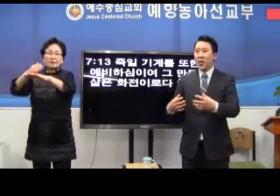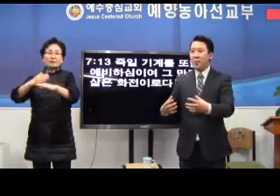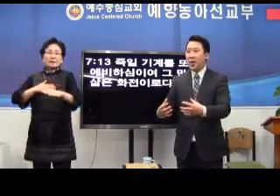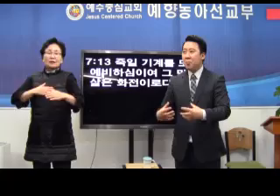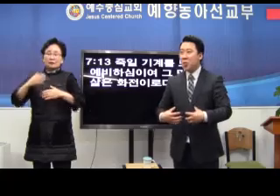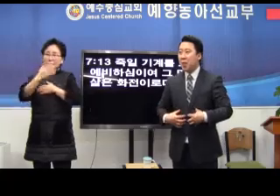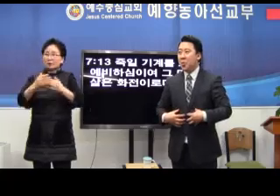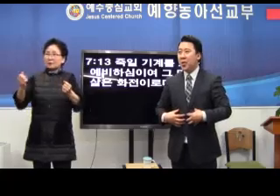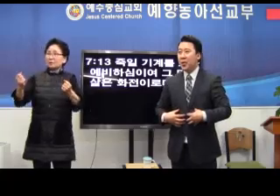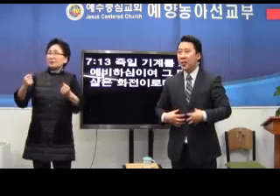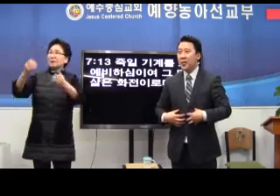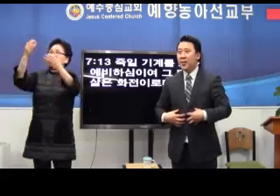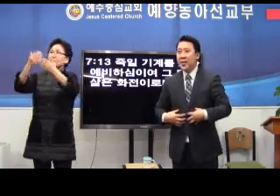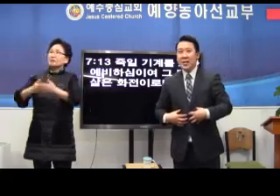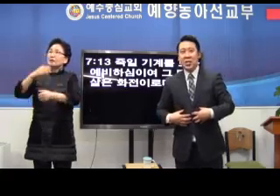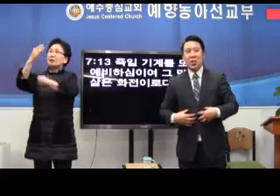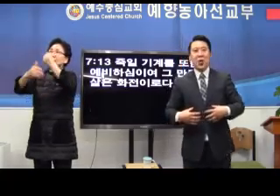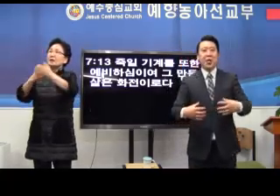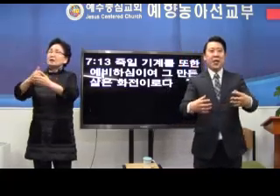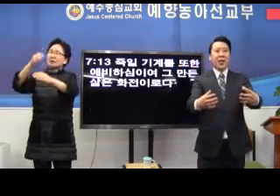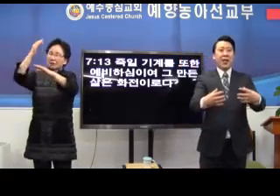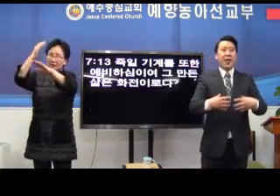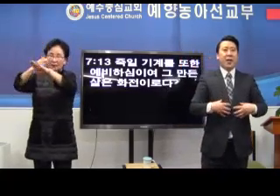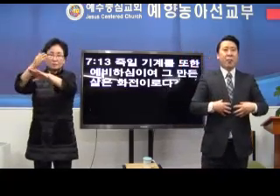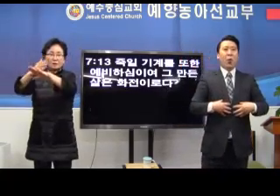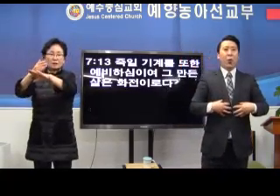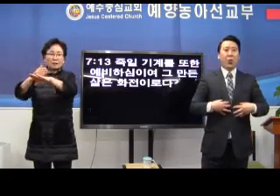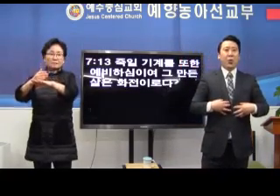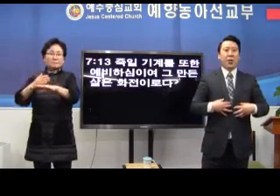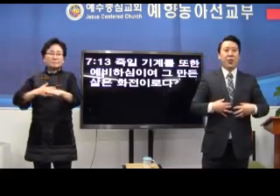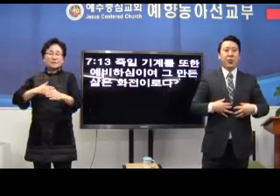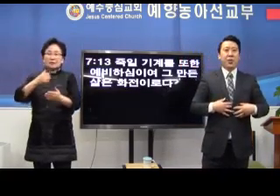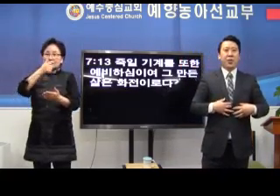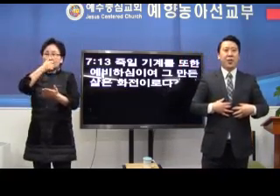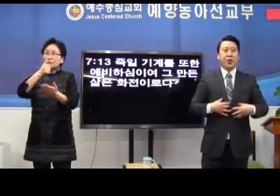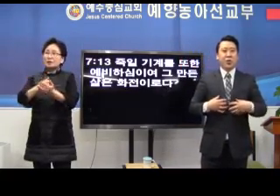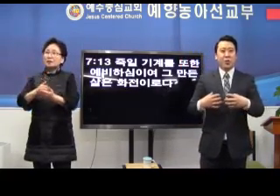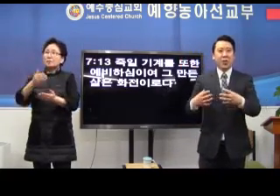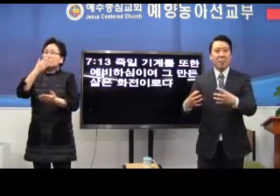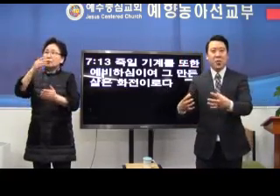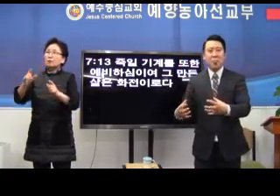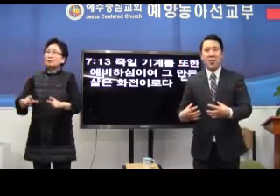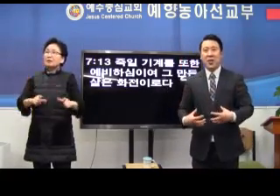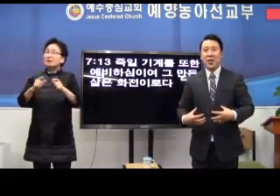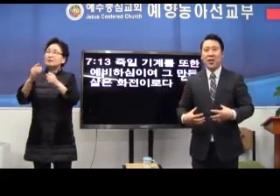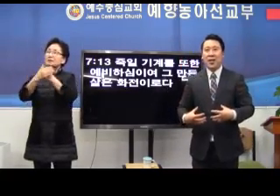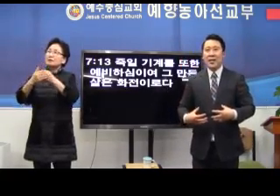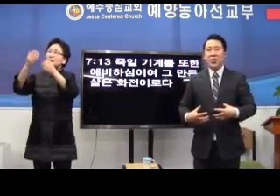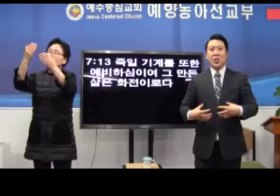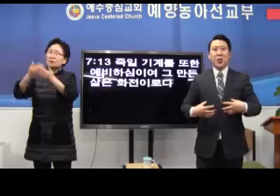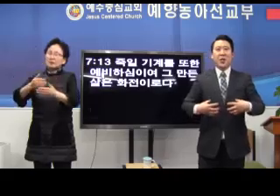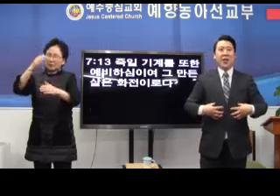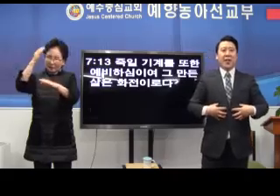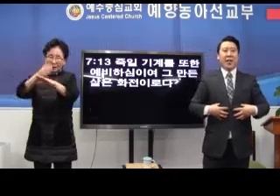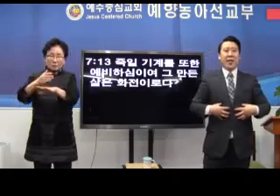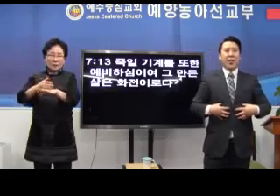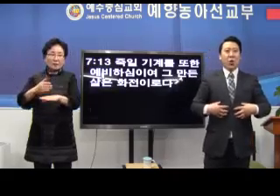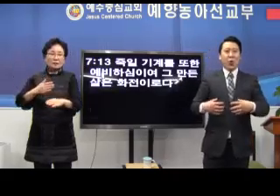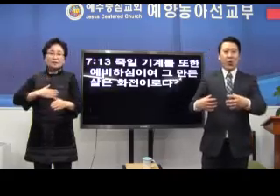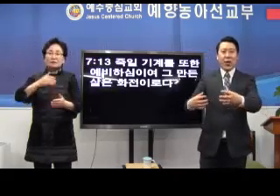하나님 감사합니다. 이 죄인에게 먹고 입고 살 수 있는 은혜 주심을 감사합니다. 이 죄인에게 천국 갈